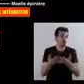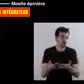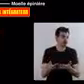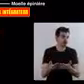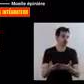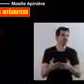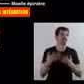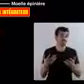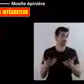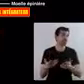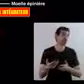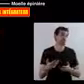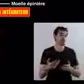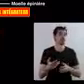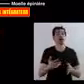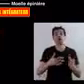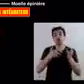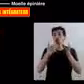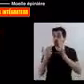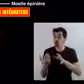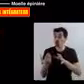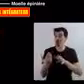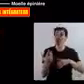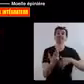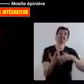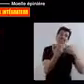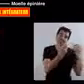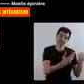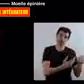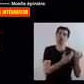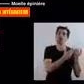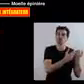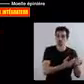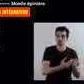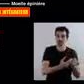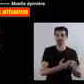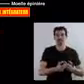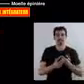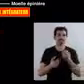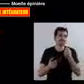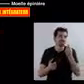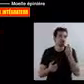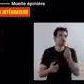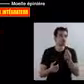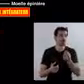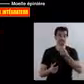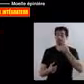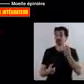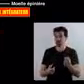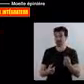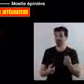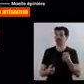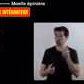vous l'avez compris, je pense, cette synapse est constituée par le neurone et des cellules musculaires. C'est ce qui contrôle et